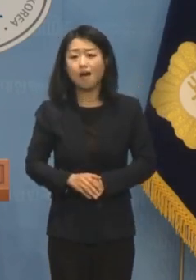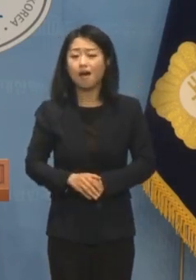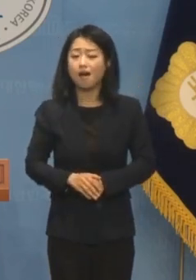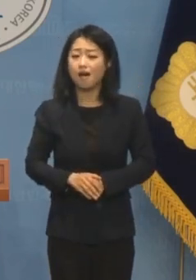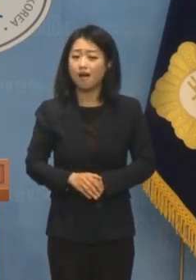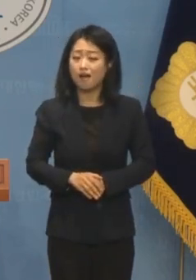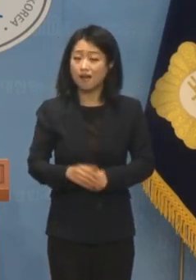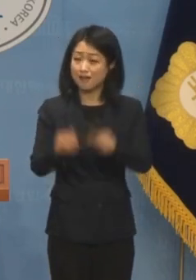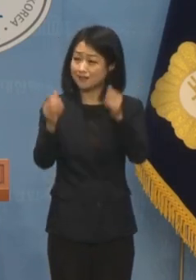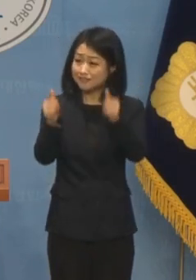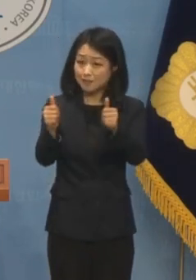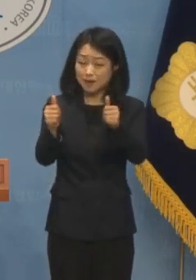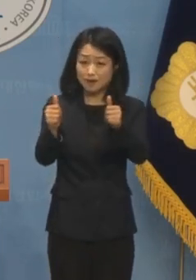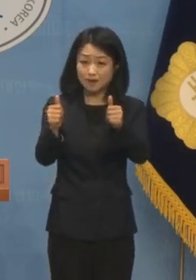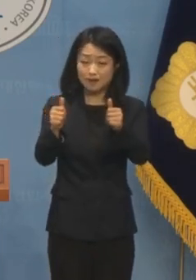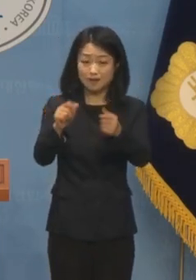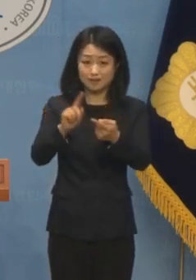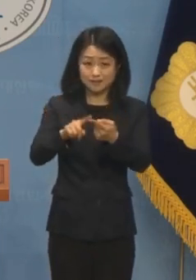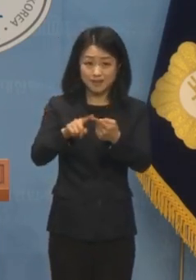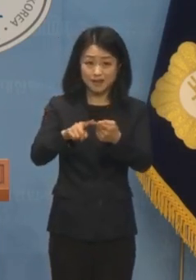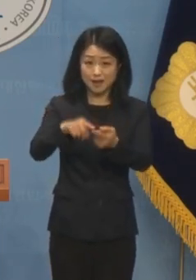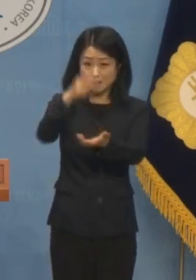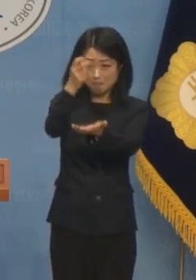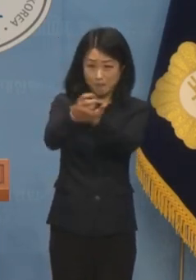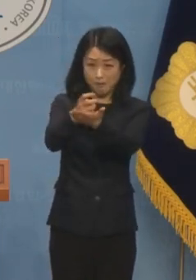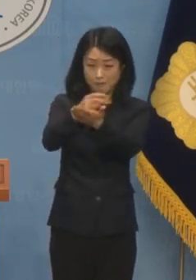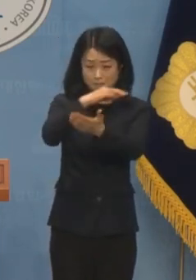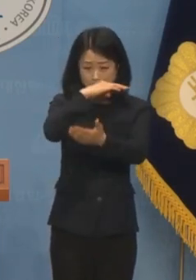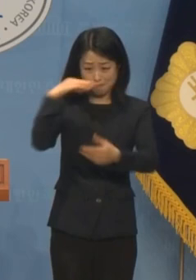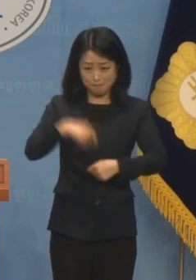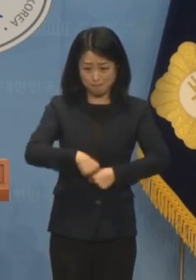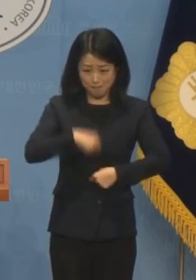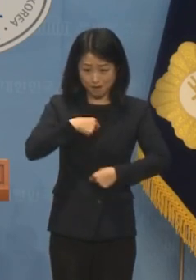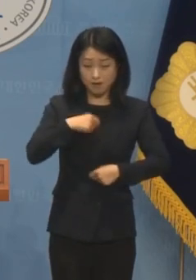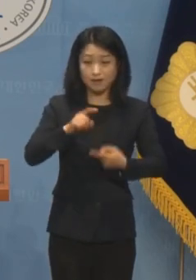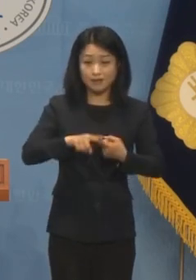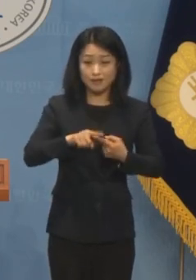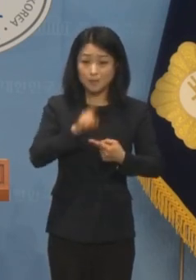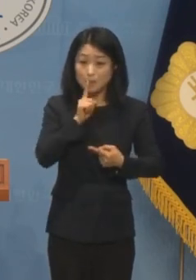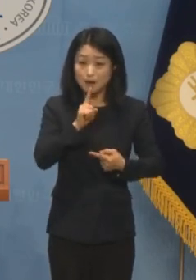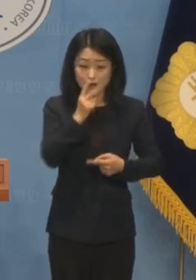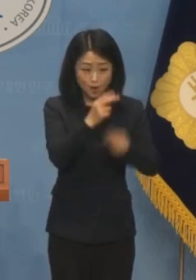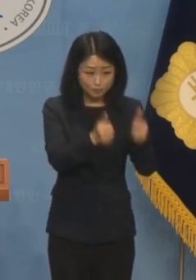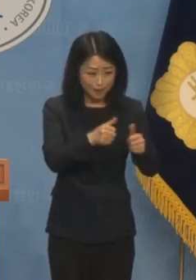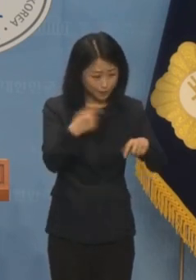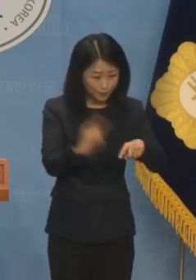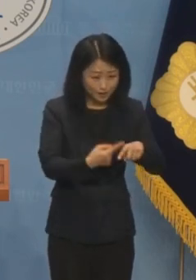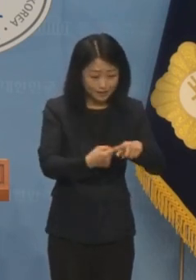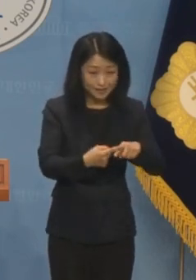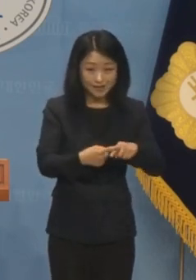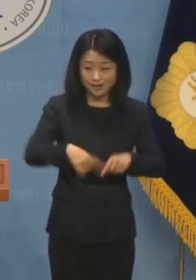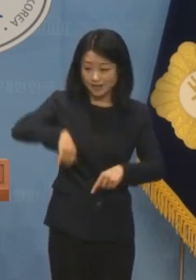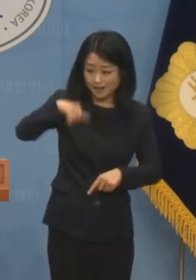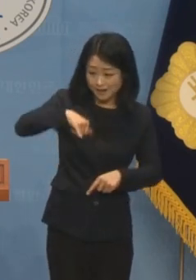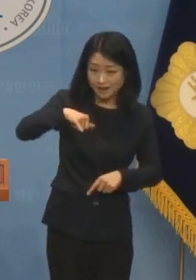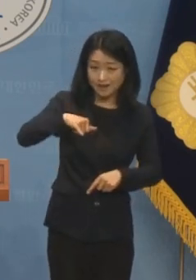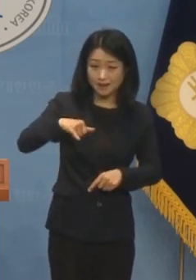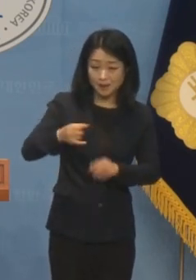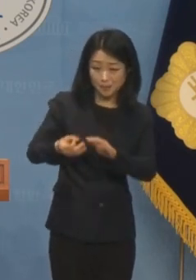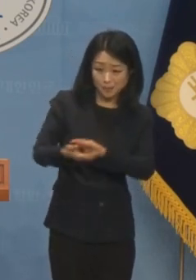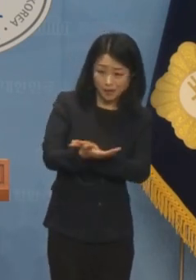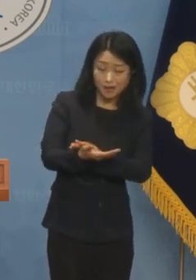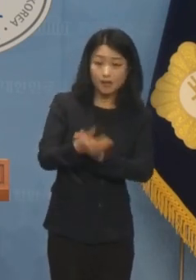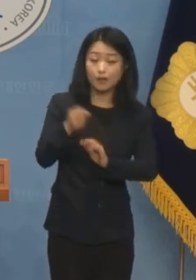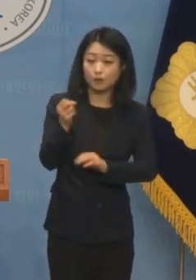파렴치하기는 사법 정의를 외쳐왔던 검찰 역시 마찬가지입니다. 명품백 수수, 주가 조작 등 김건희